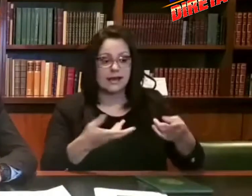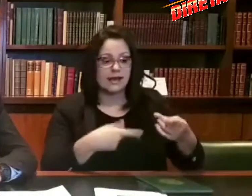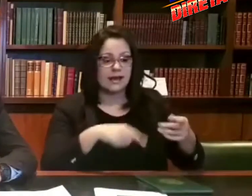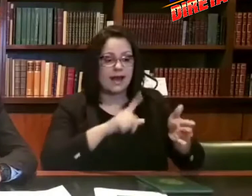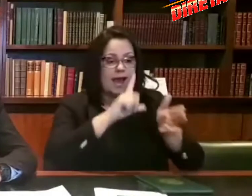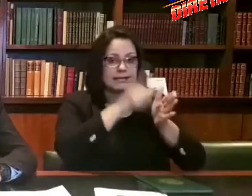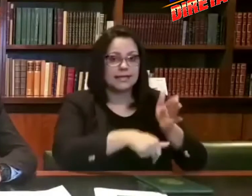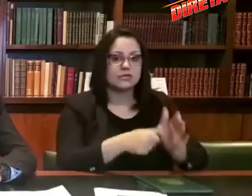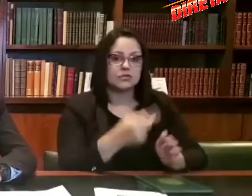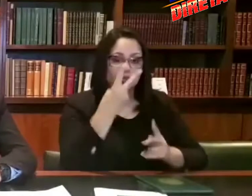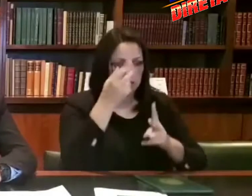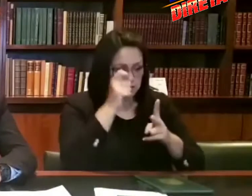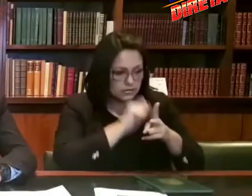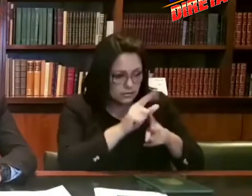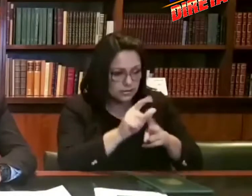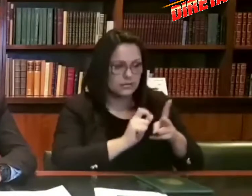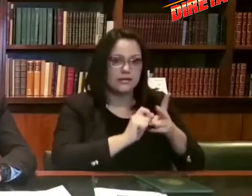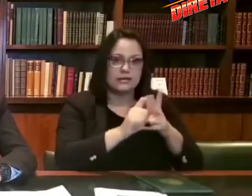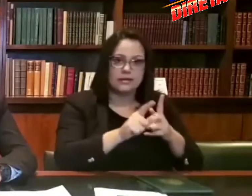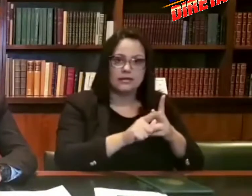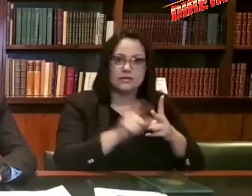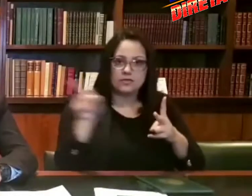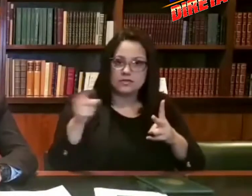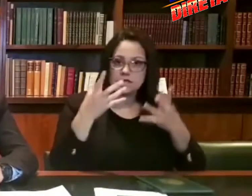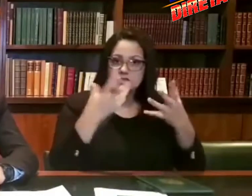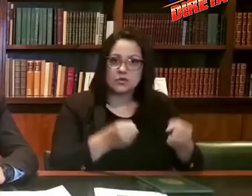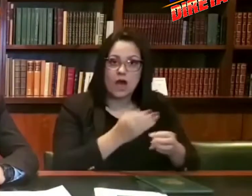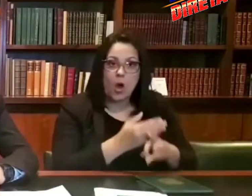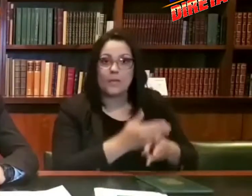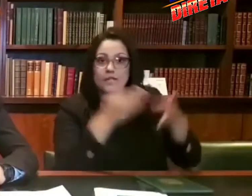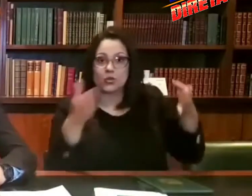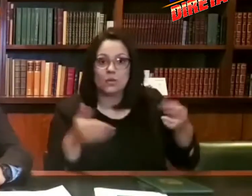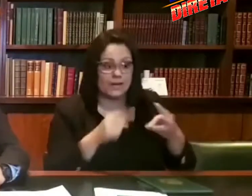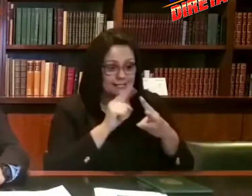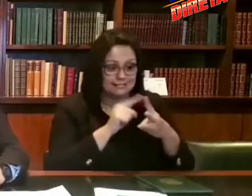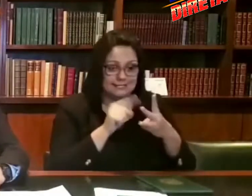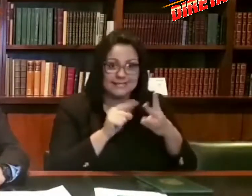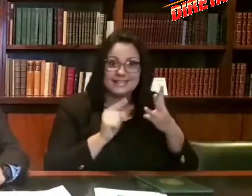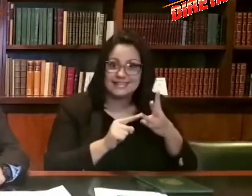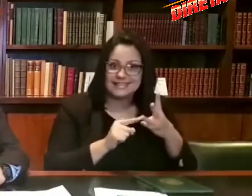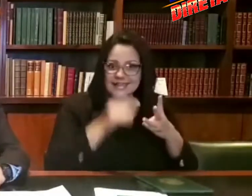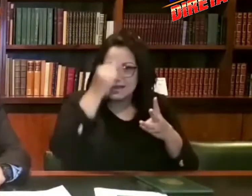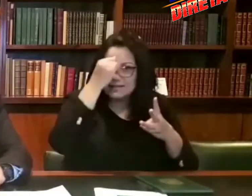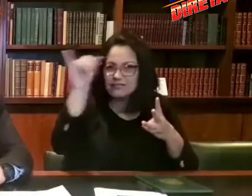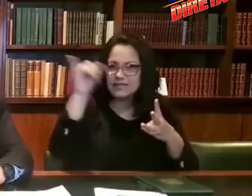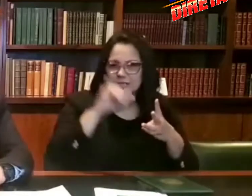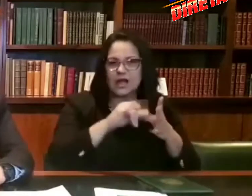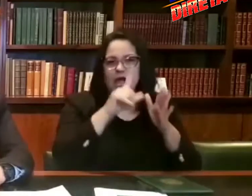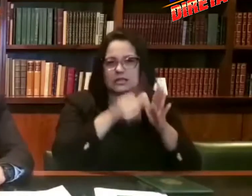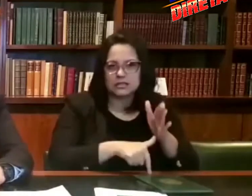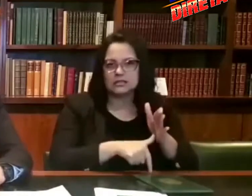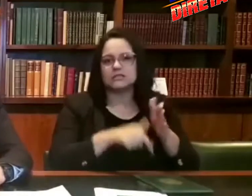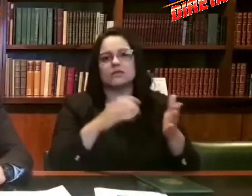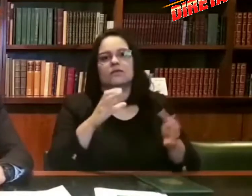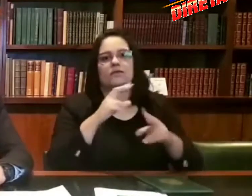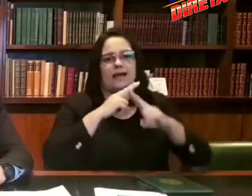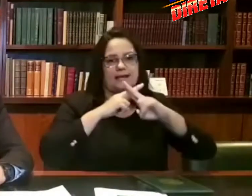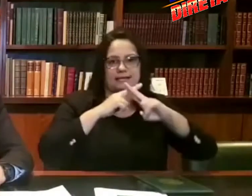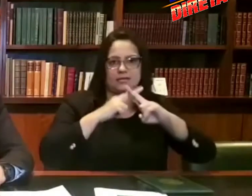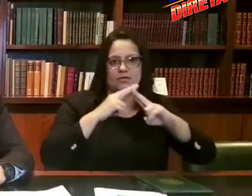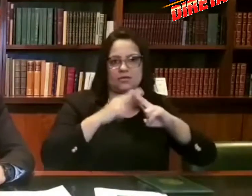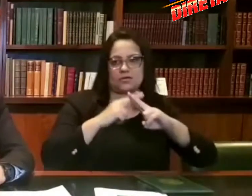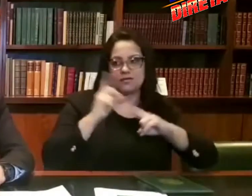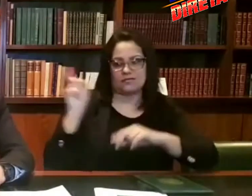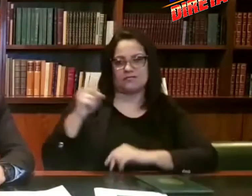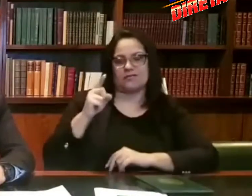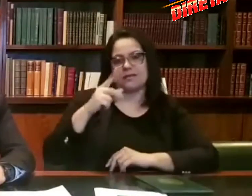2 prestações. Isso. E você, há pouco tempo, resolveu passar para 3. Uhum. Então, para evitar a inadimplência, a Caixa Econômica, do Pedro Guimarães aqui,